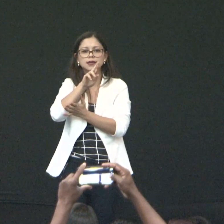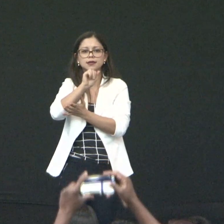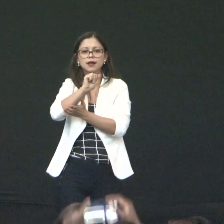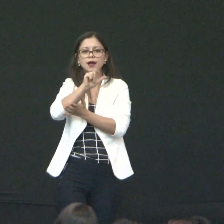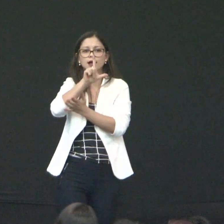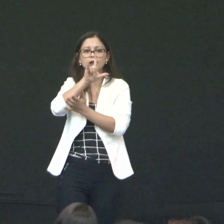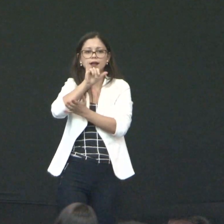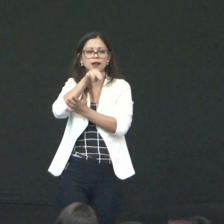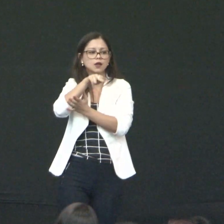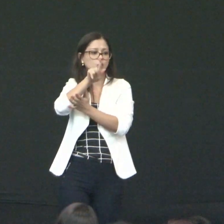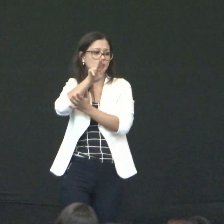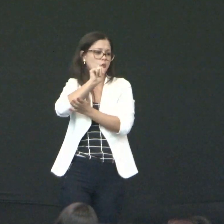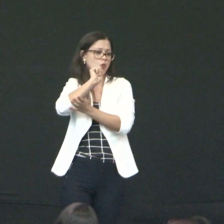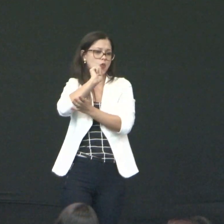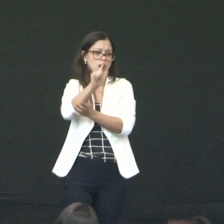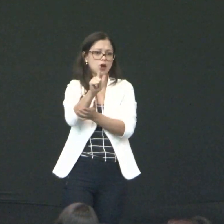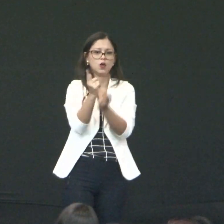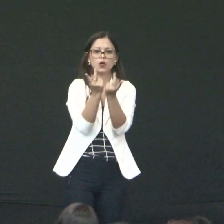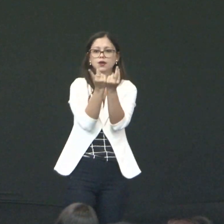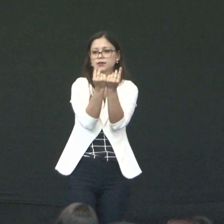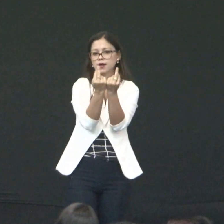delas é a intralingual,